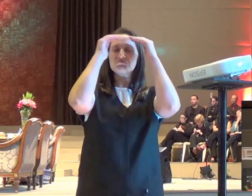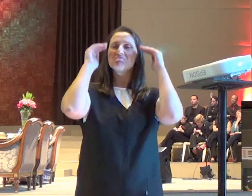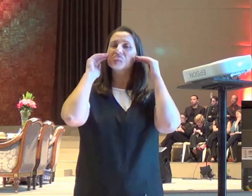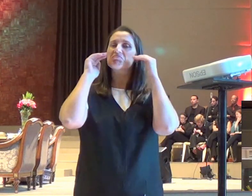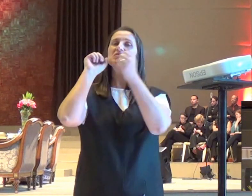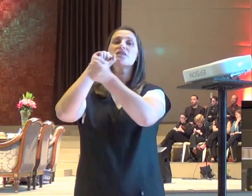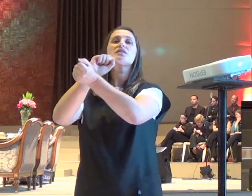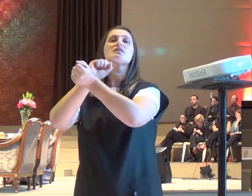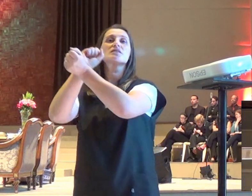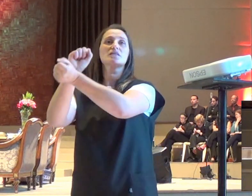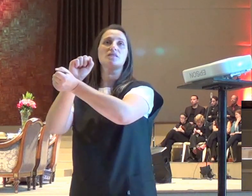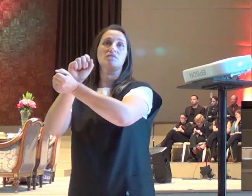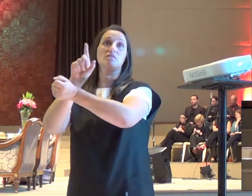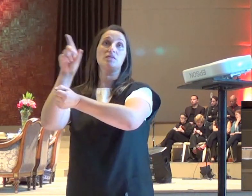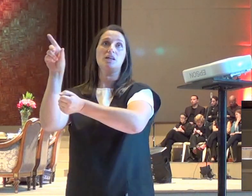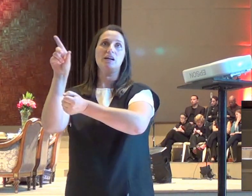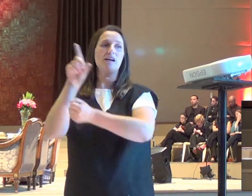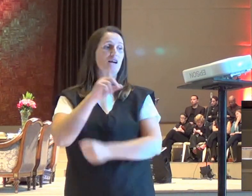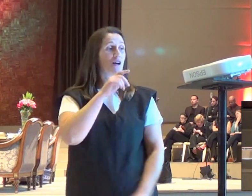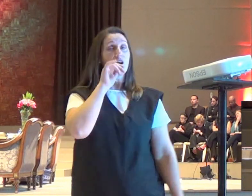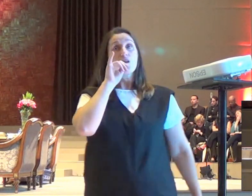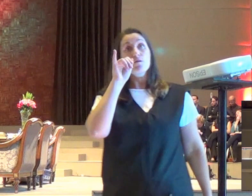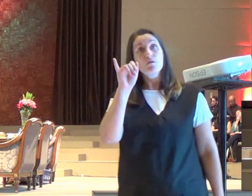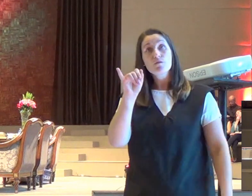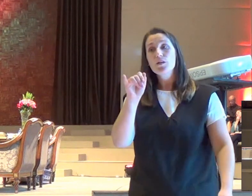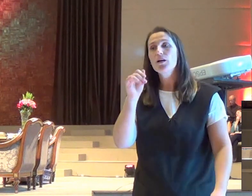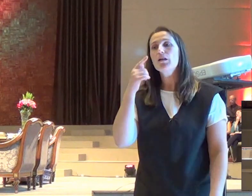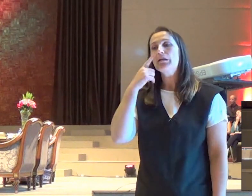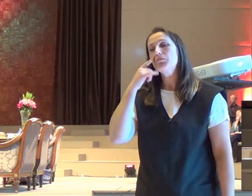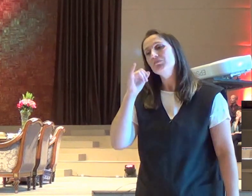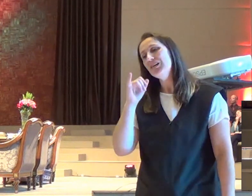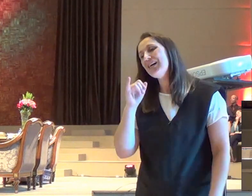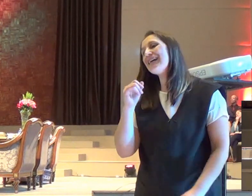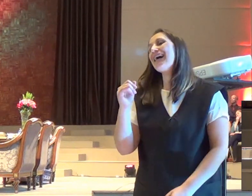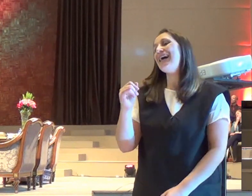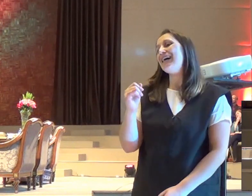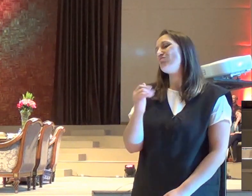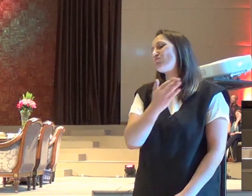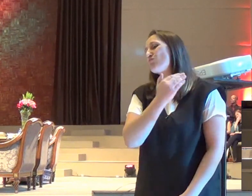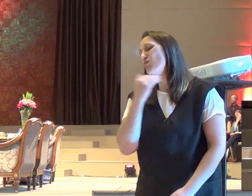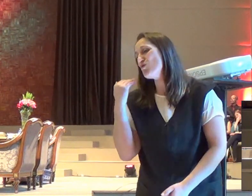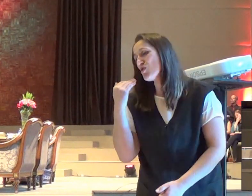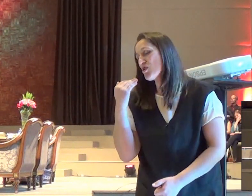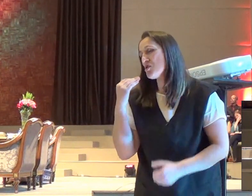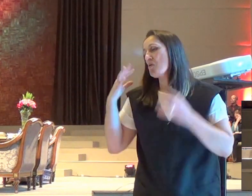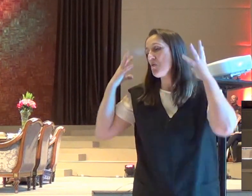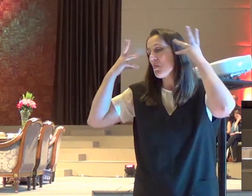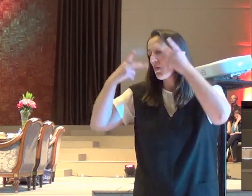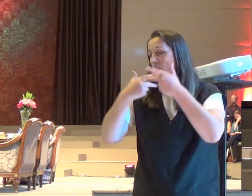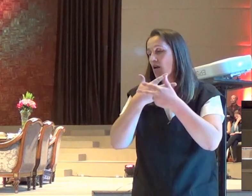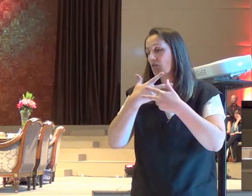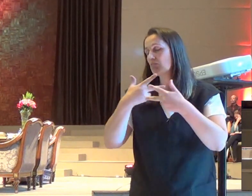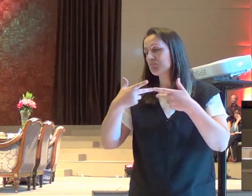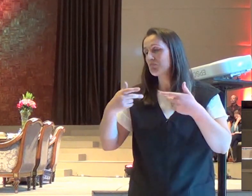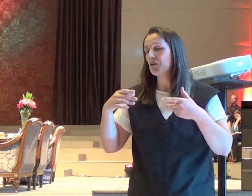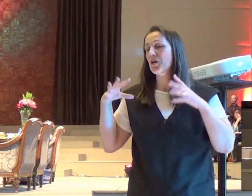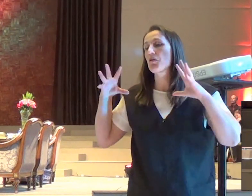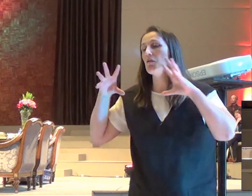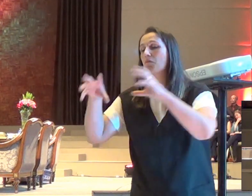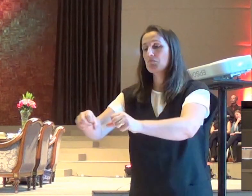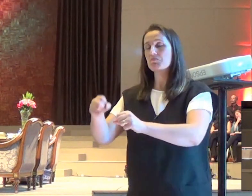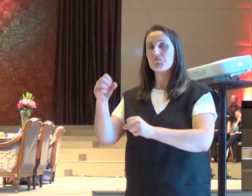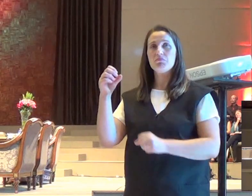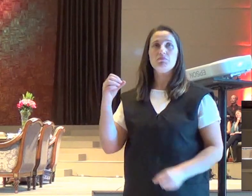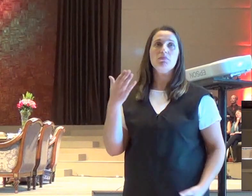comido por uma fera, a única coisa que sobrou é essa túnica bonita que o senhor fez para ele manchada de sangue,